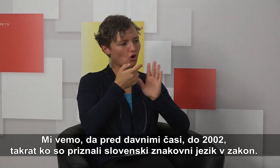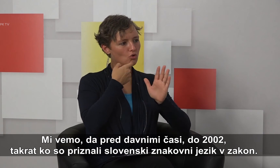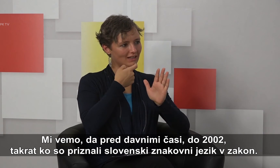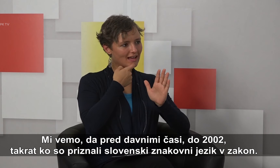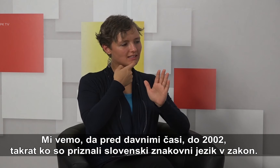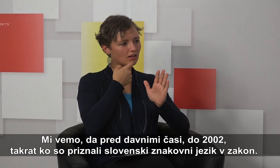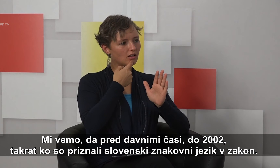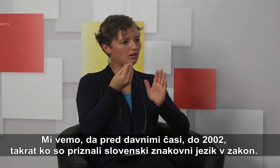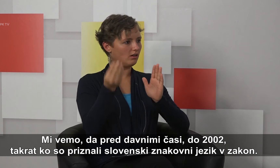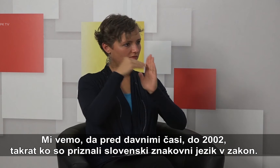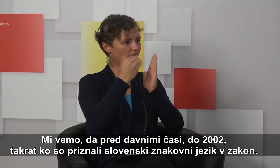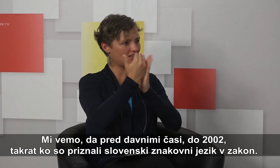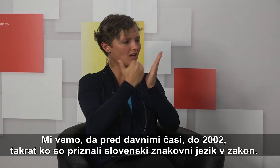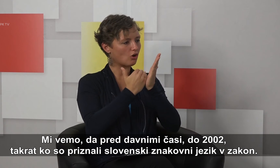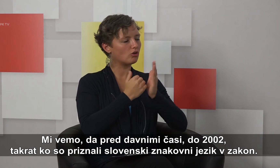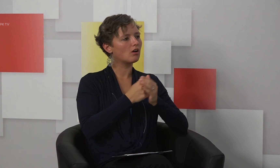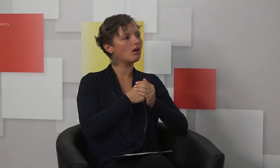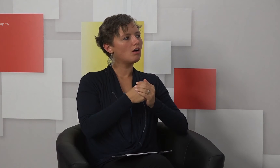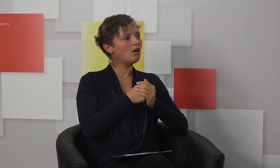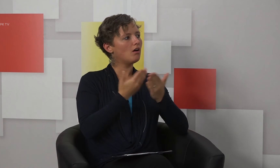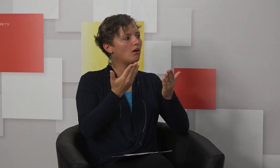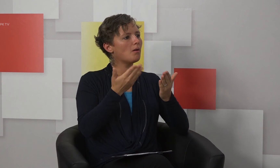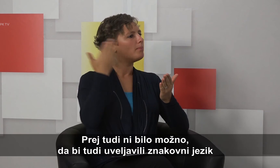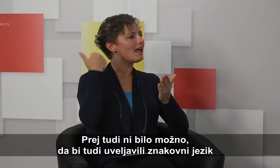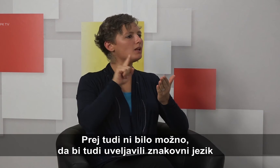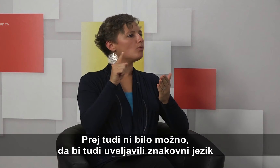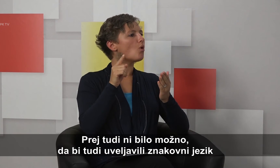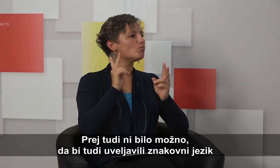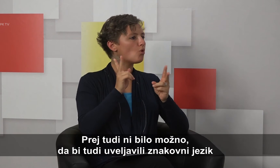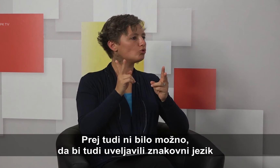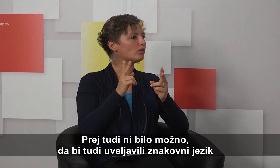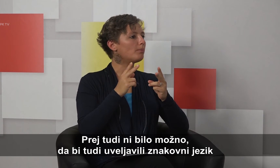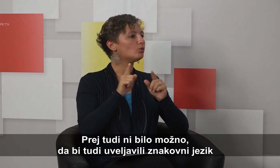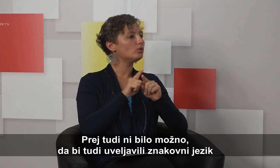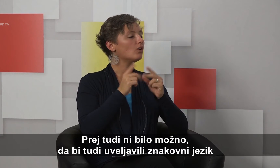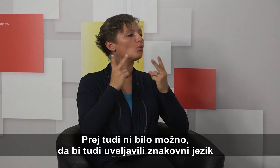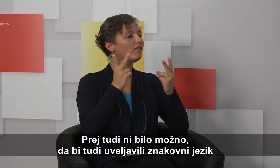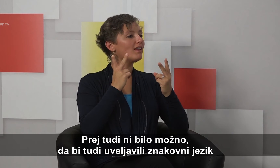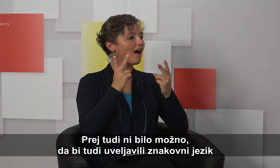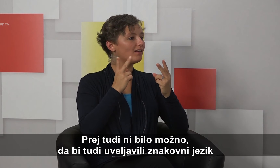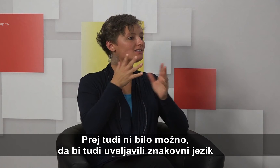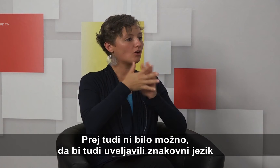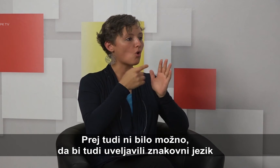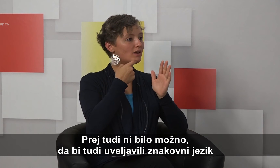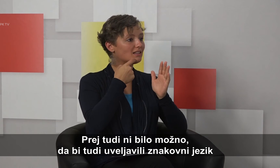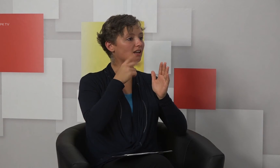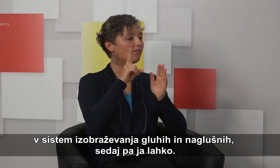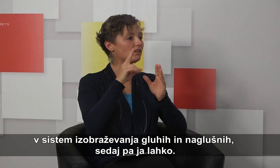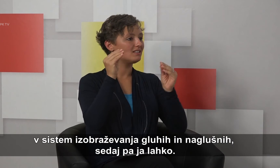tukovni jezik in zakon. Prej ni bilo možno, da bi tudi uveljavili slovenski jezik v